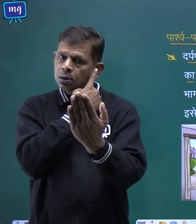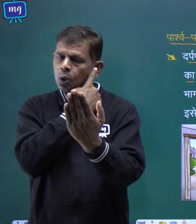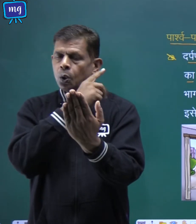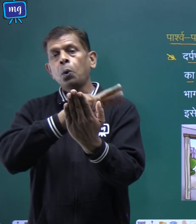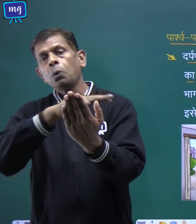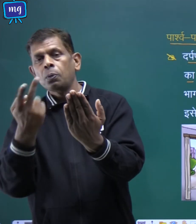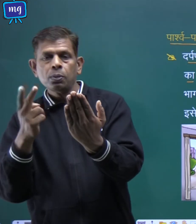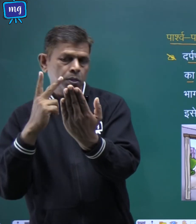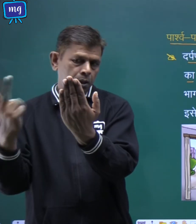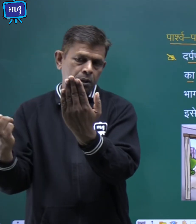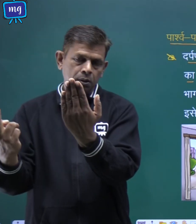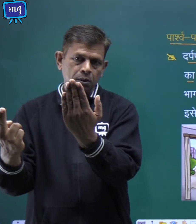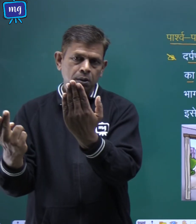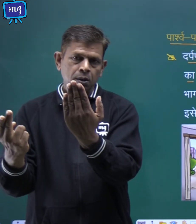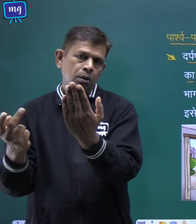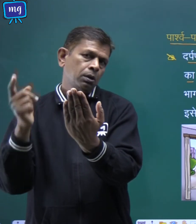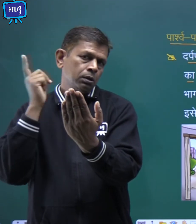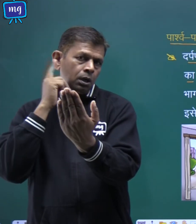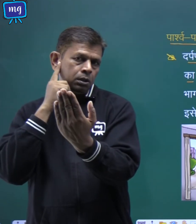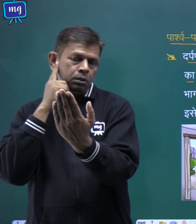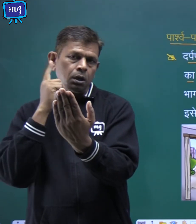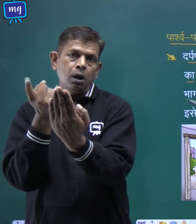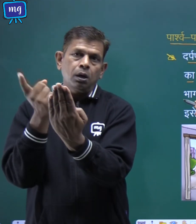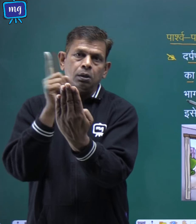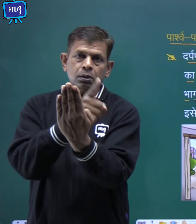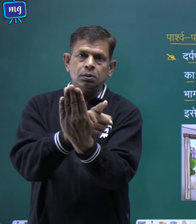दाईं तथा दायां भाग